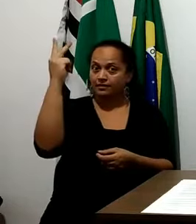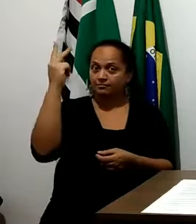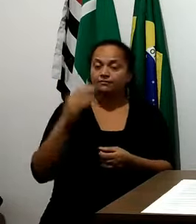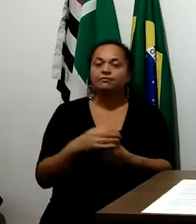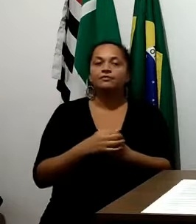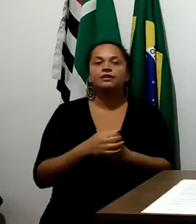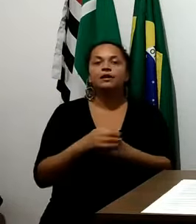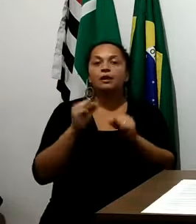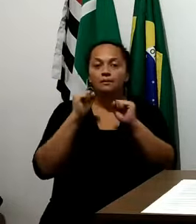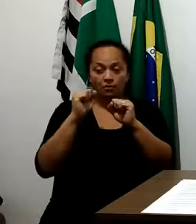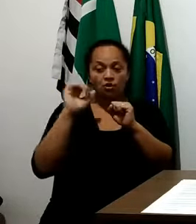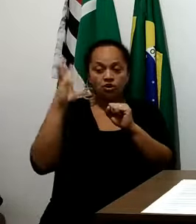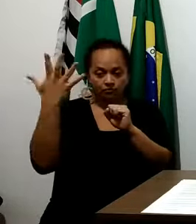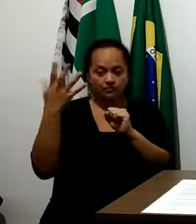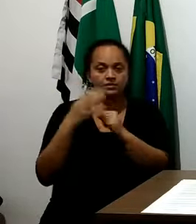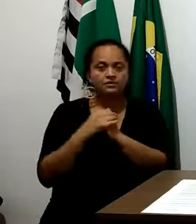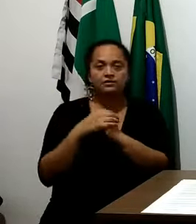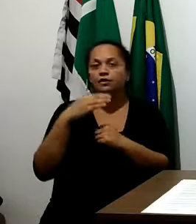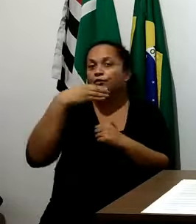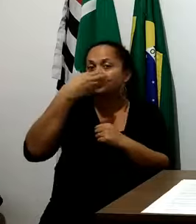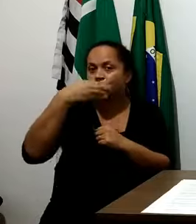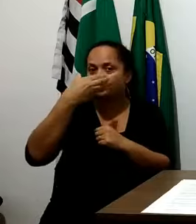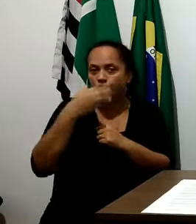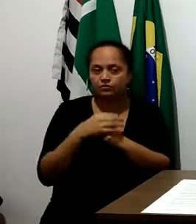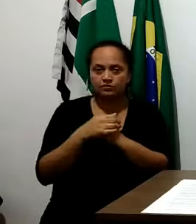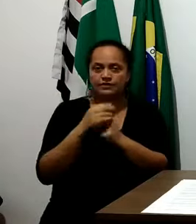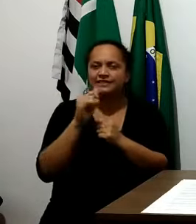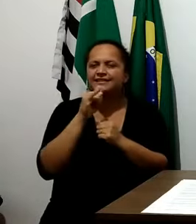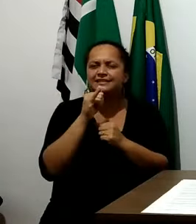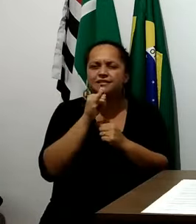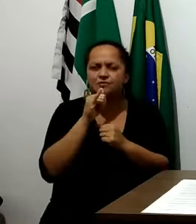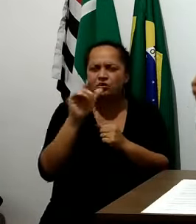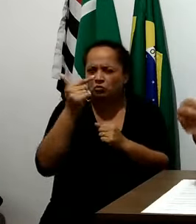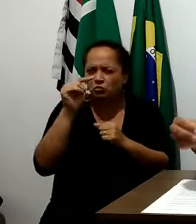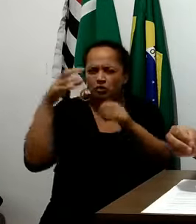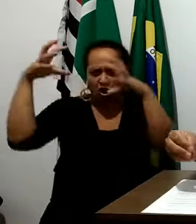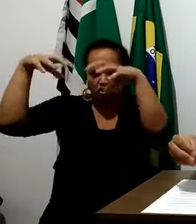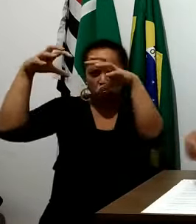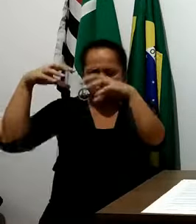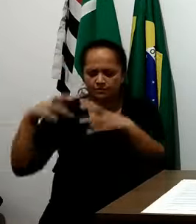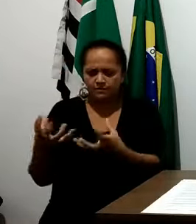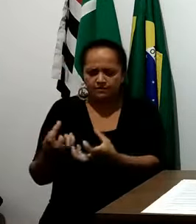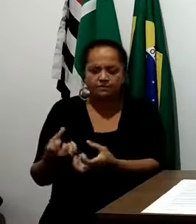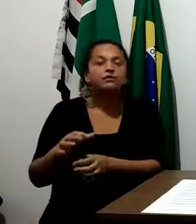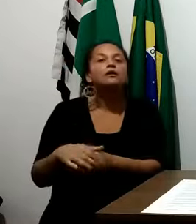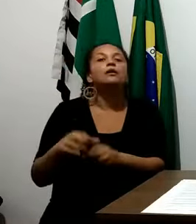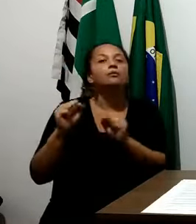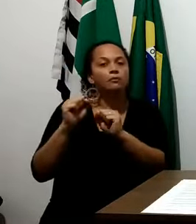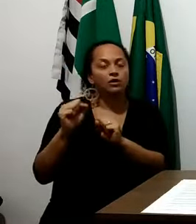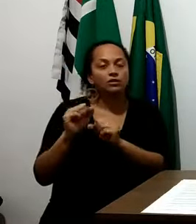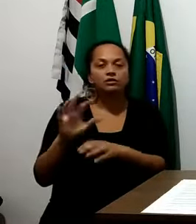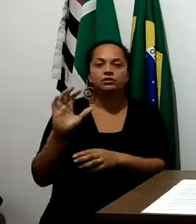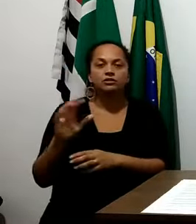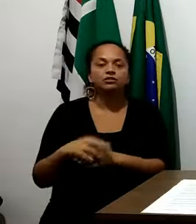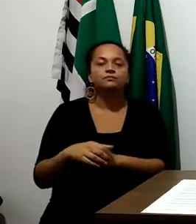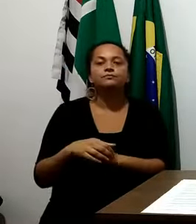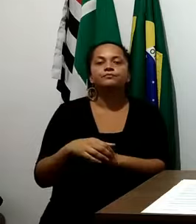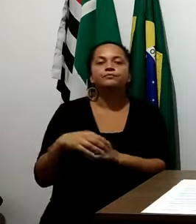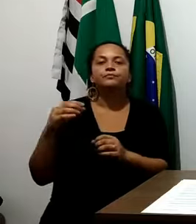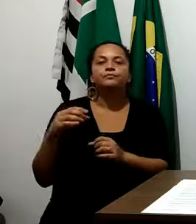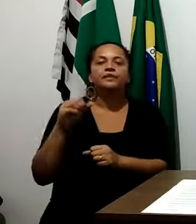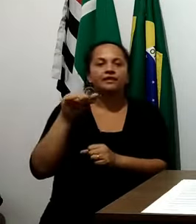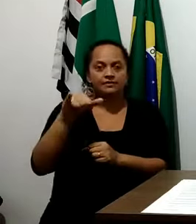seca. Ele é um alimento que, se armazenado de forma adequada, ele era utilizado inclusive para